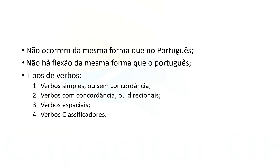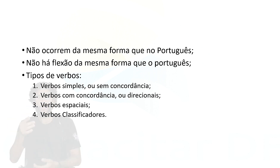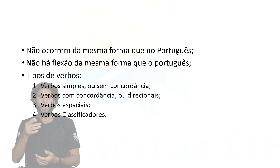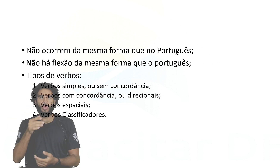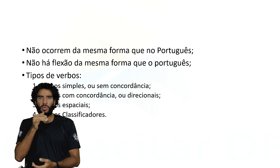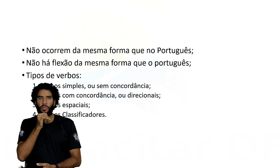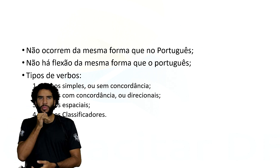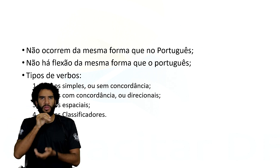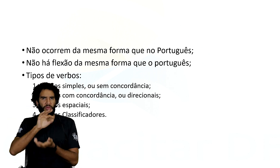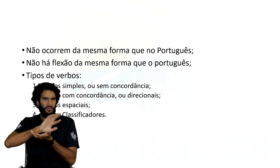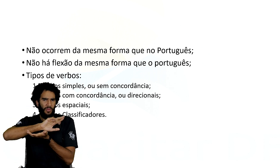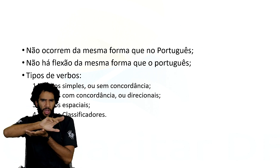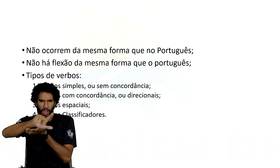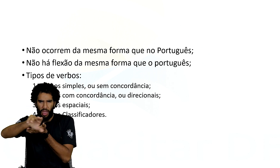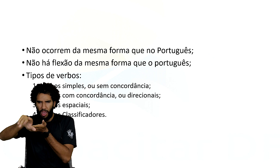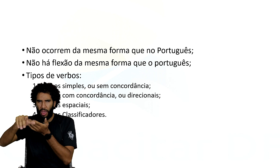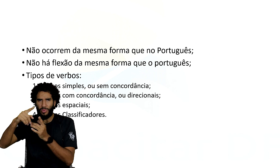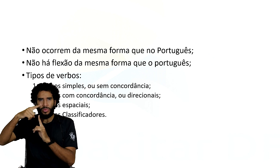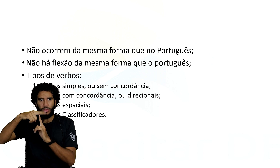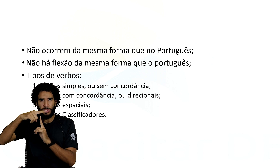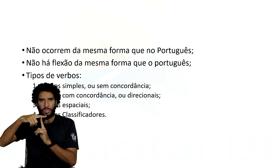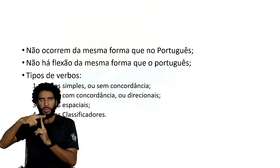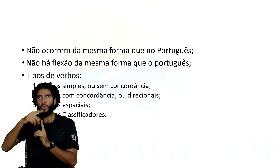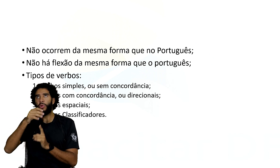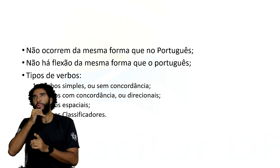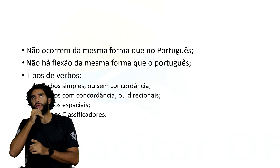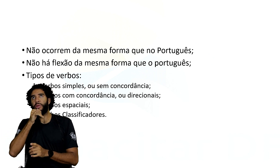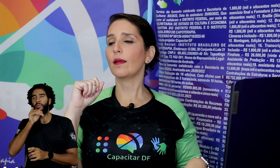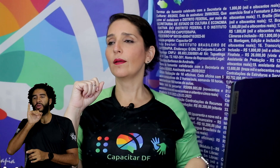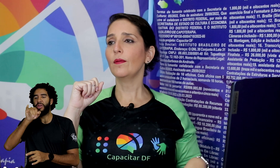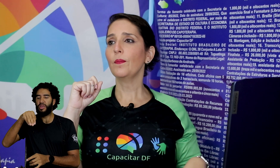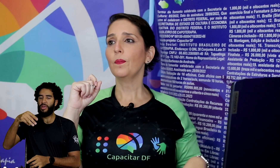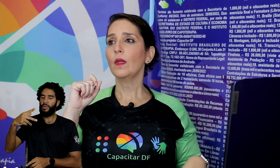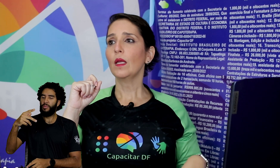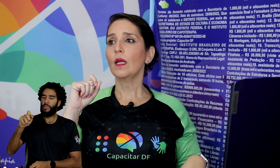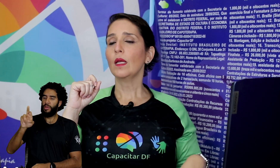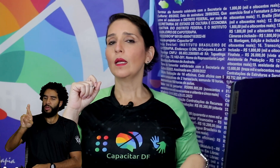se é afirmativo, se é negativo, se é